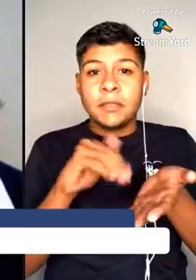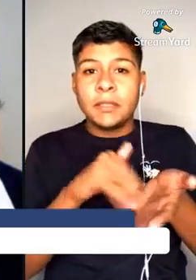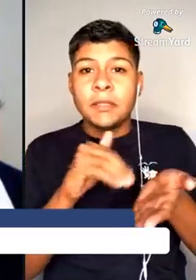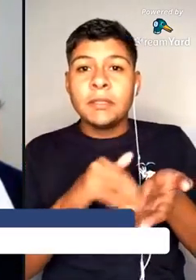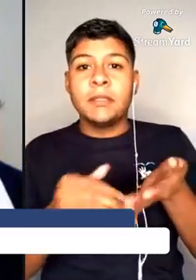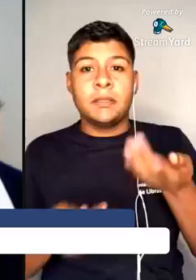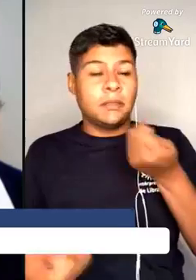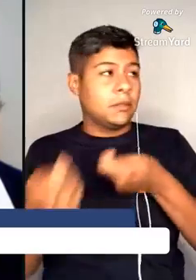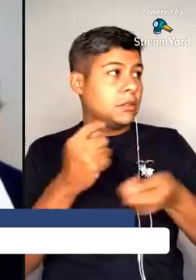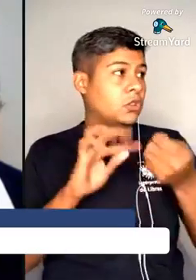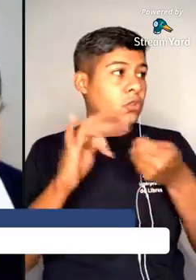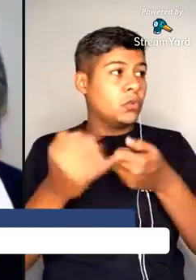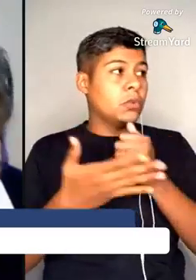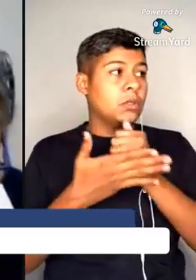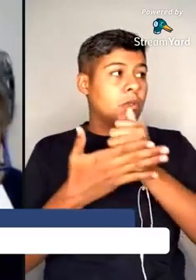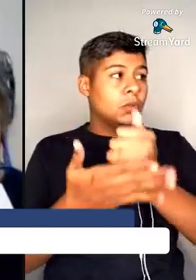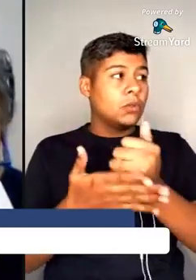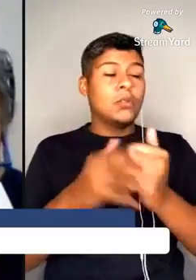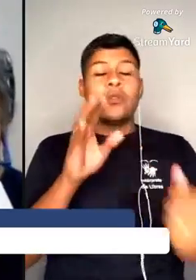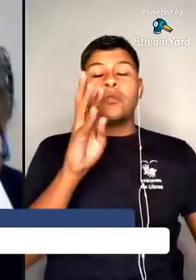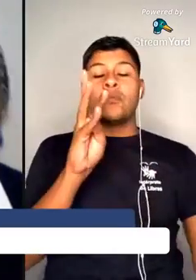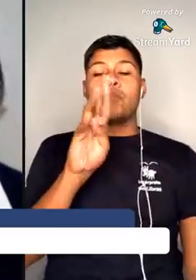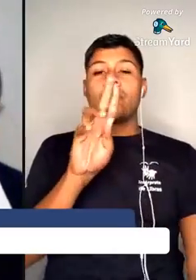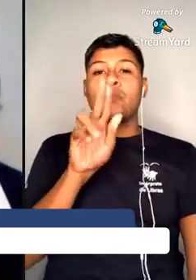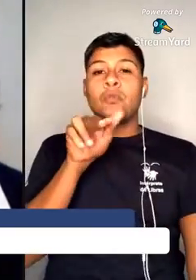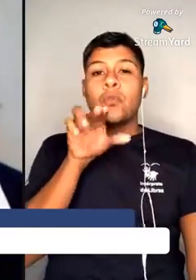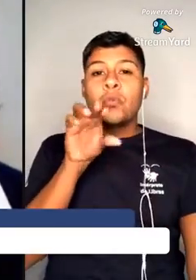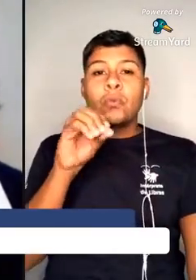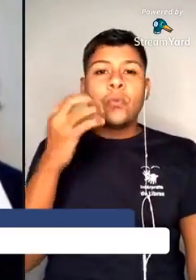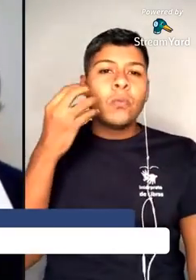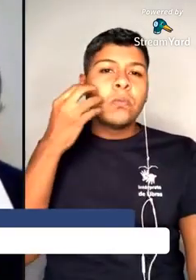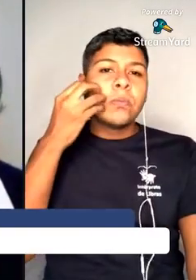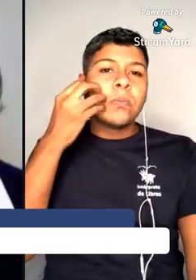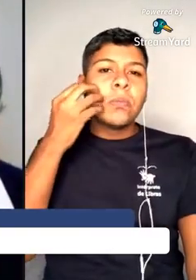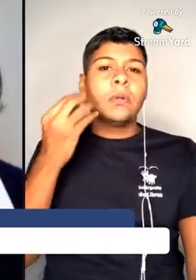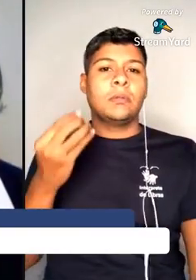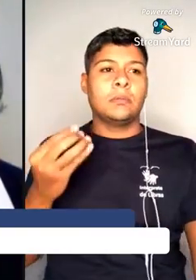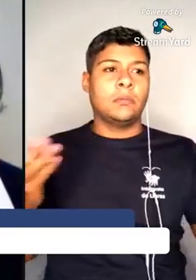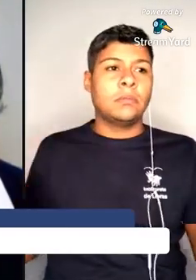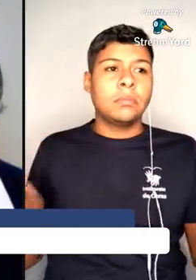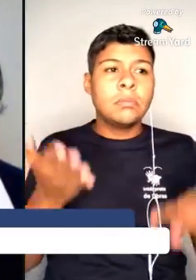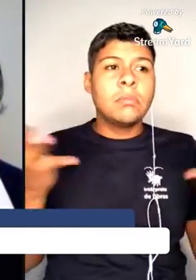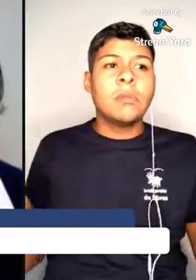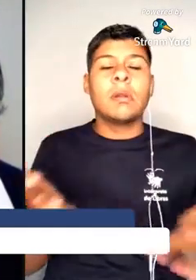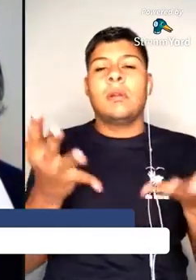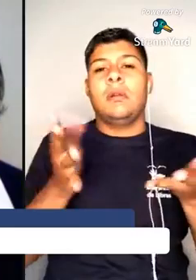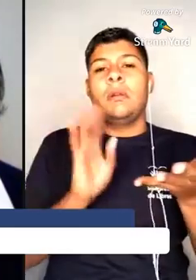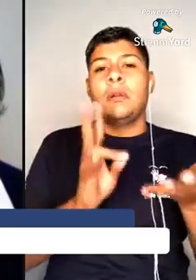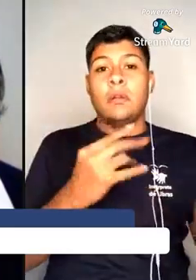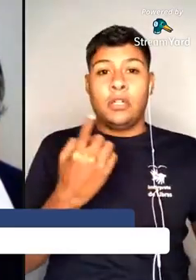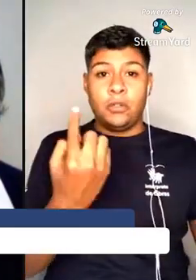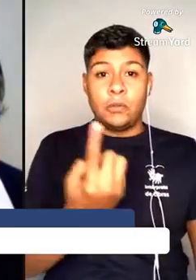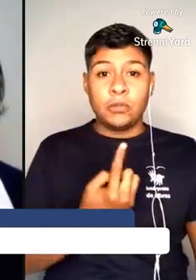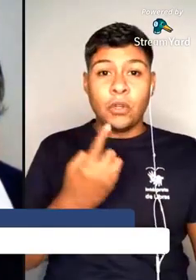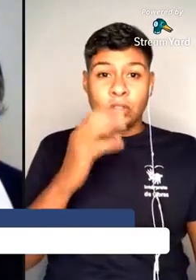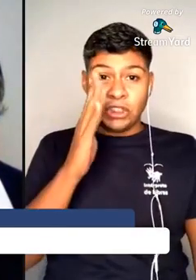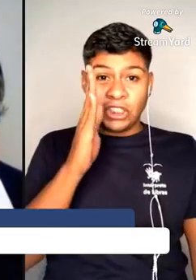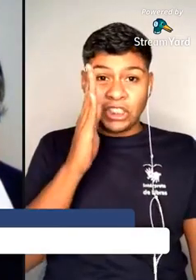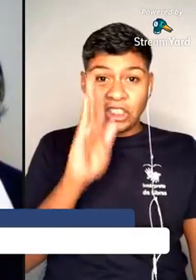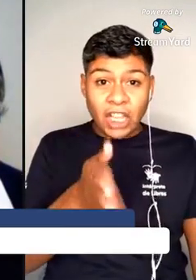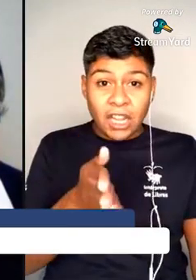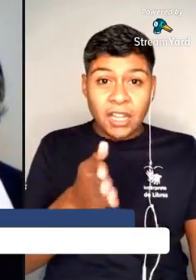com todo o apoio do prefeito Bruno Covas, como eu disse, é proativa. Nós já